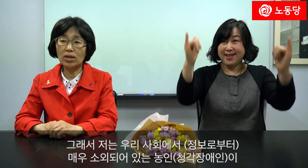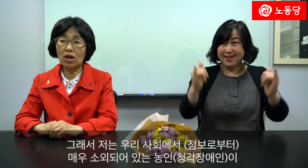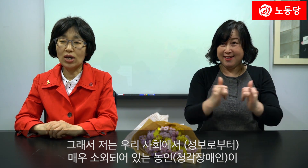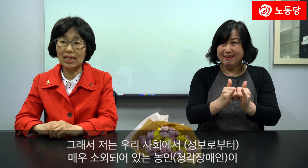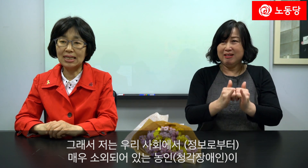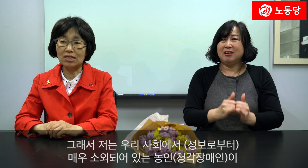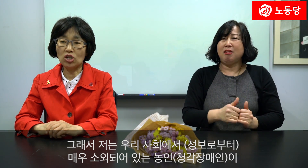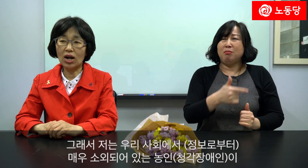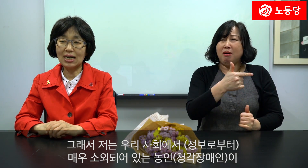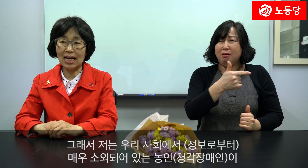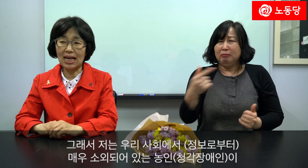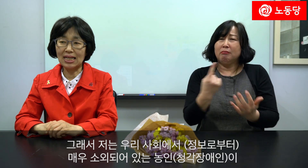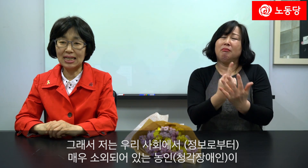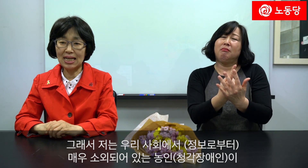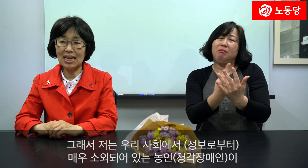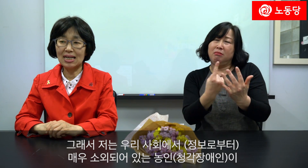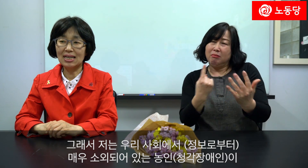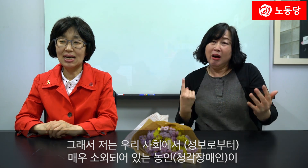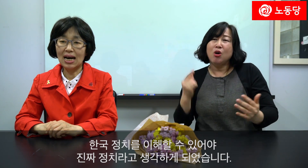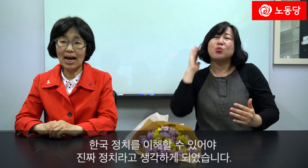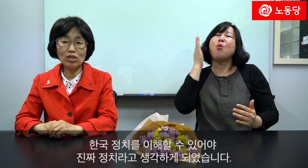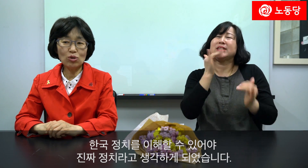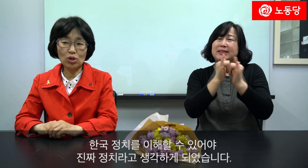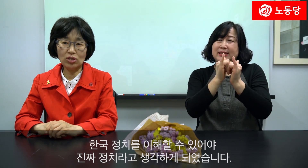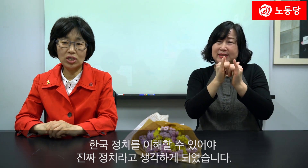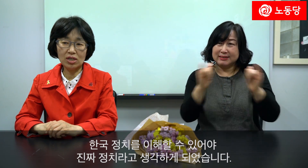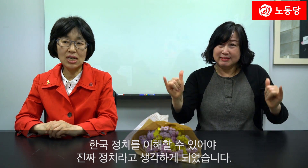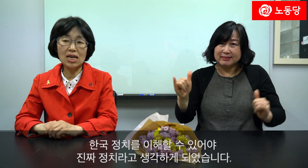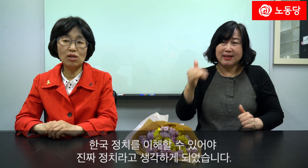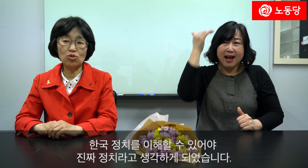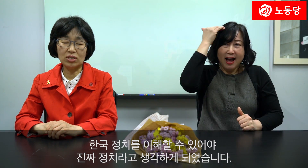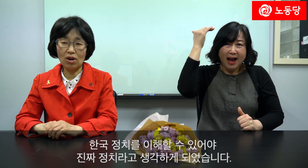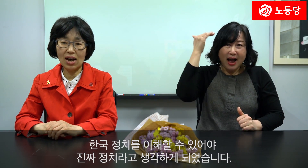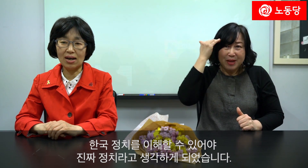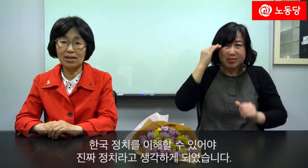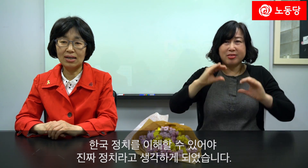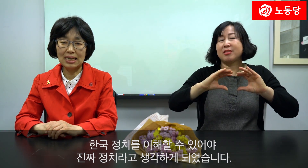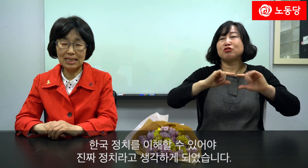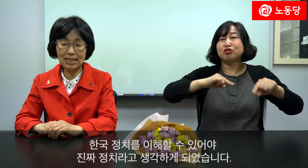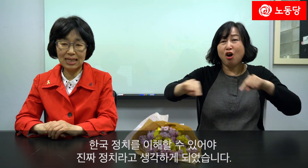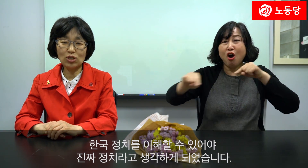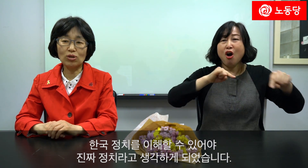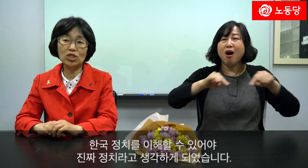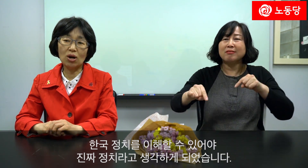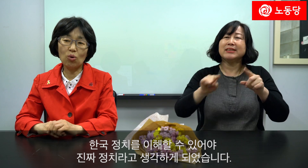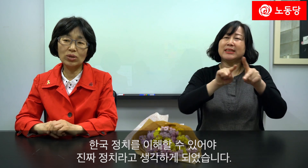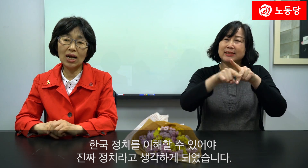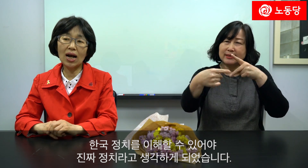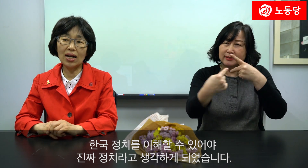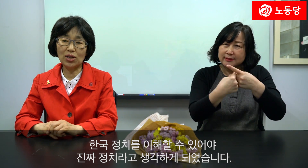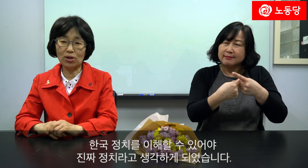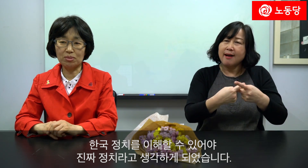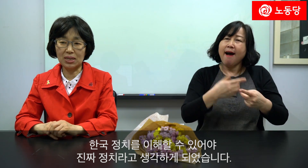많이 소외되어 있는 청각장애인들이 한국 정치를 이해할 수 있어야 진짜